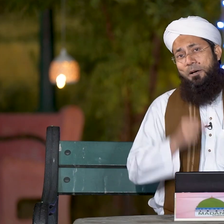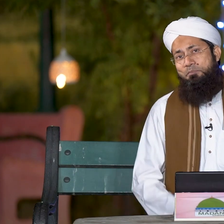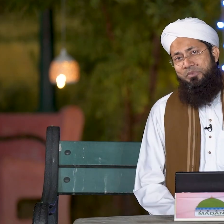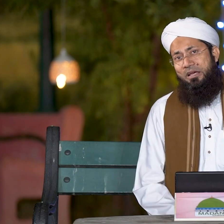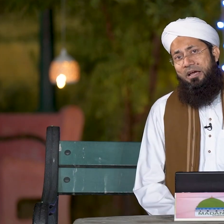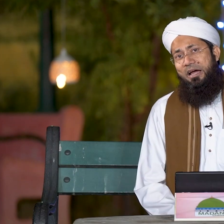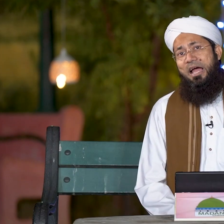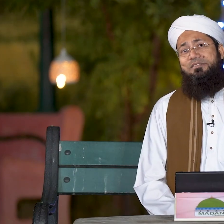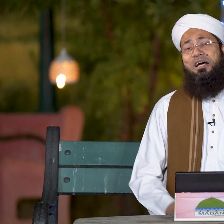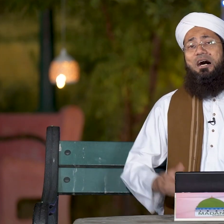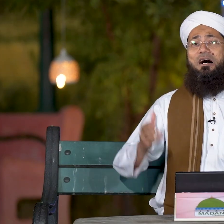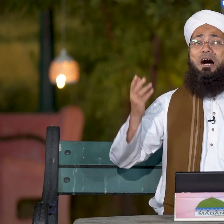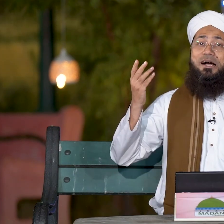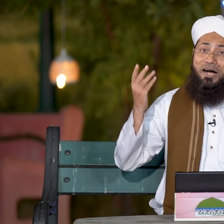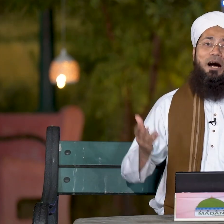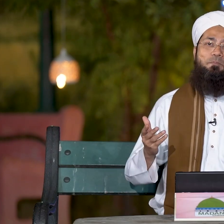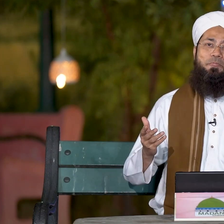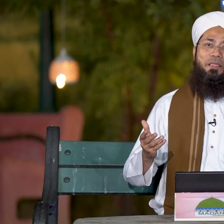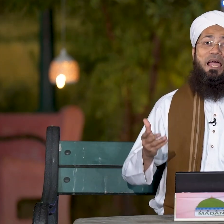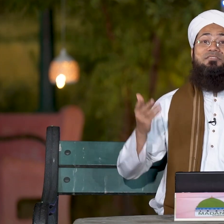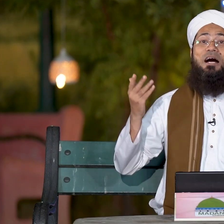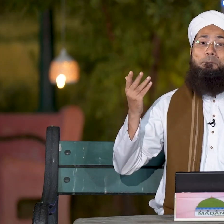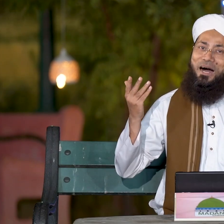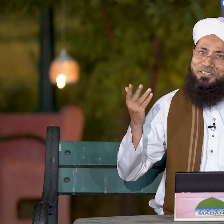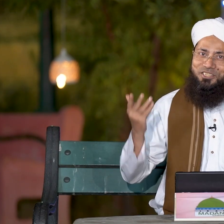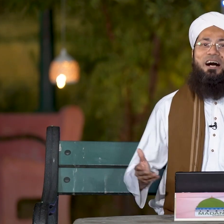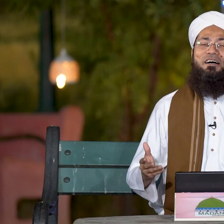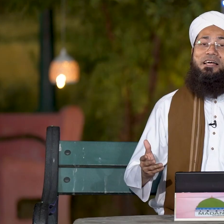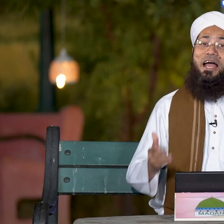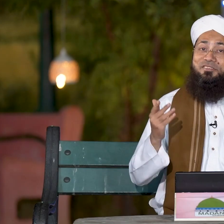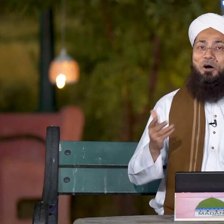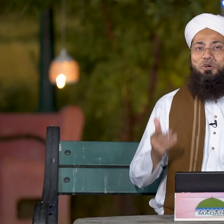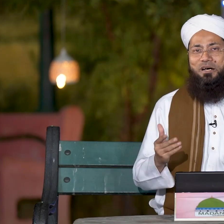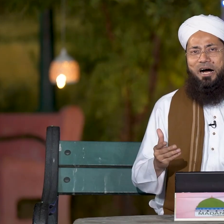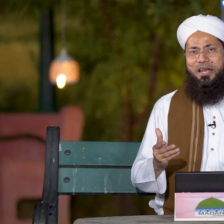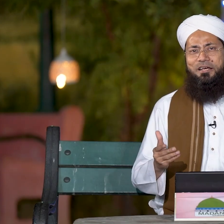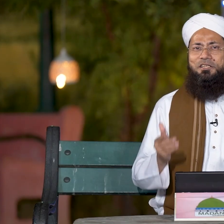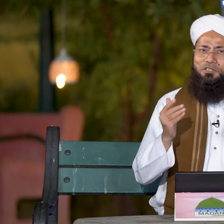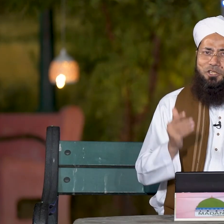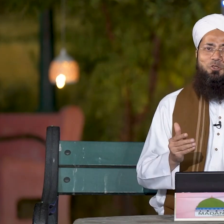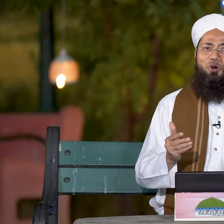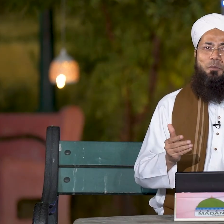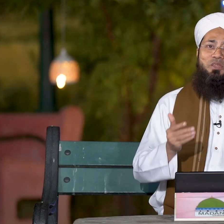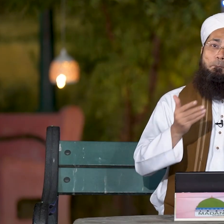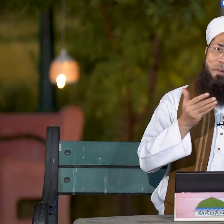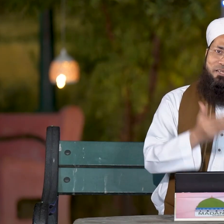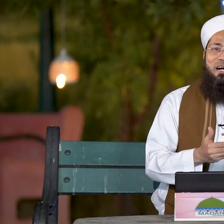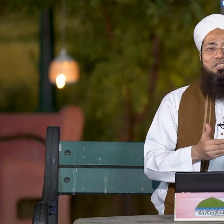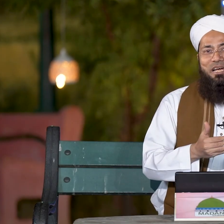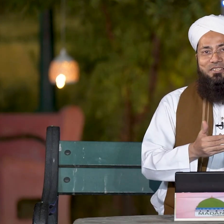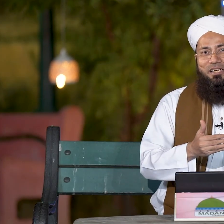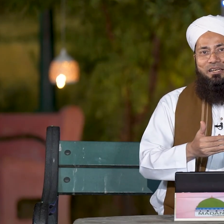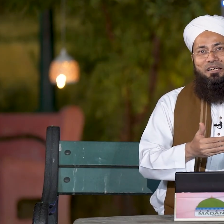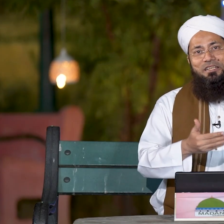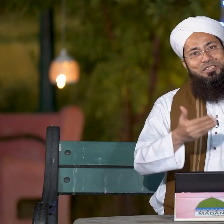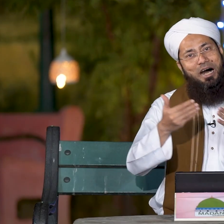فاتح عالم، ایسا آقا، ایسا بادشاہ، ایسا حکمران جس کو مکہ